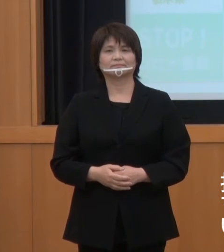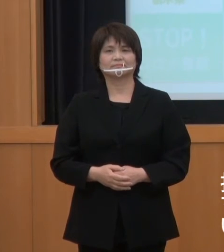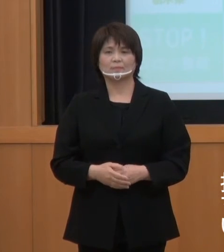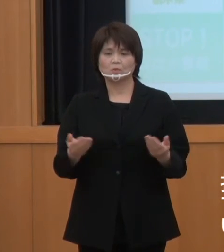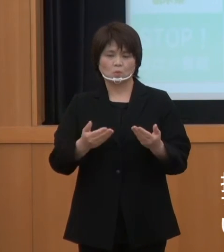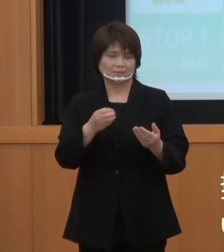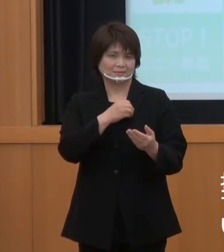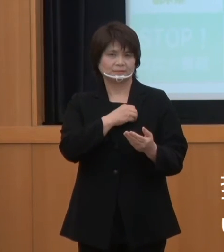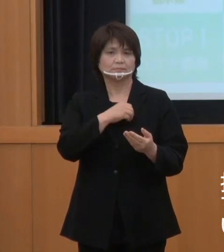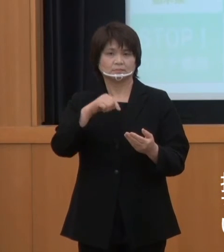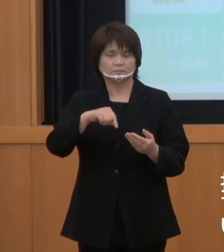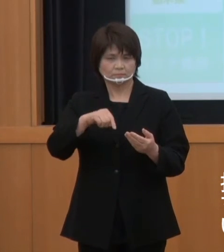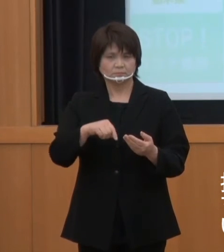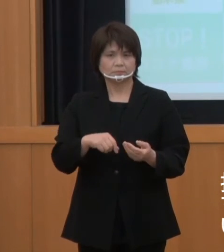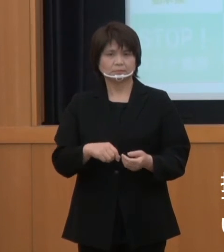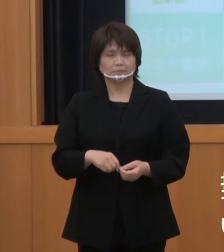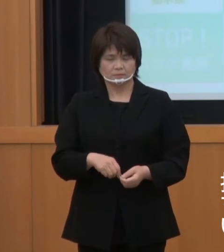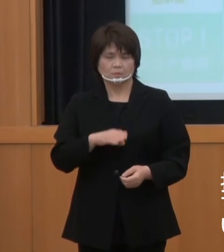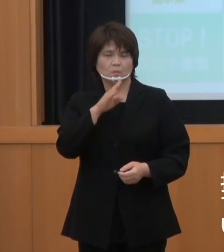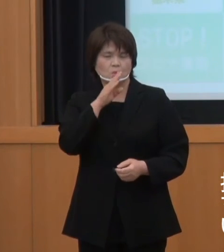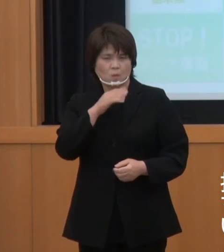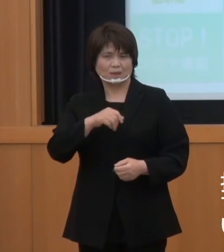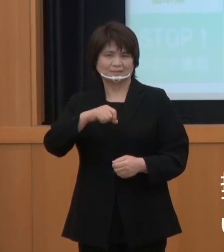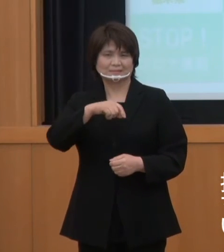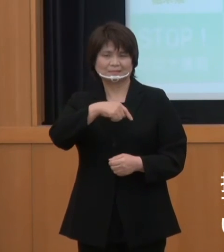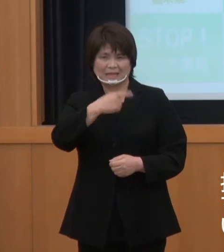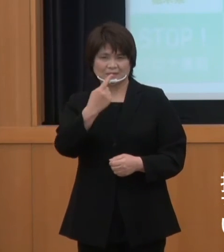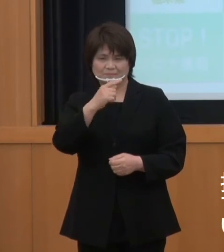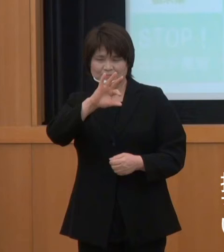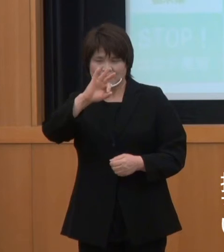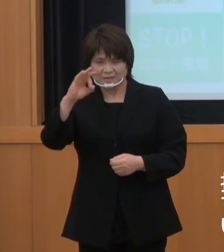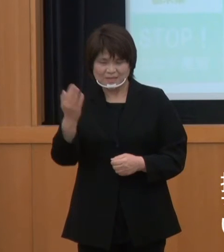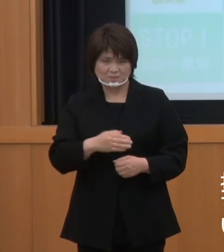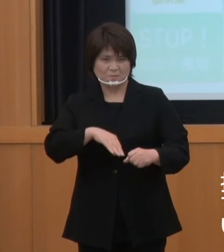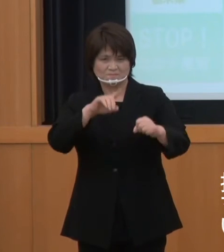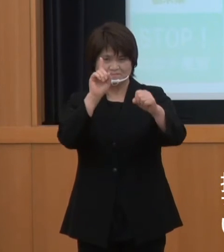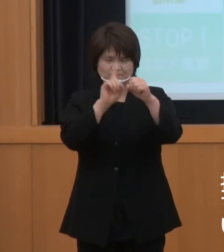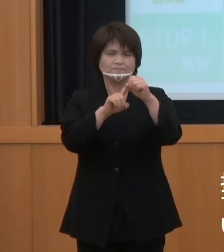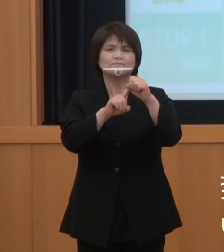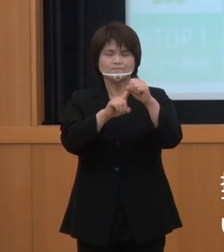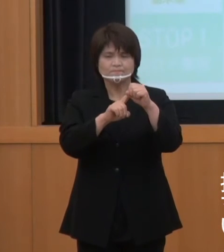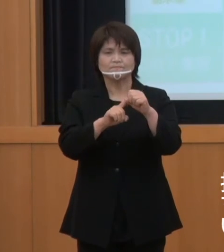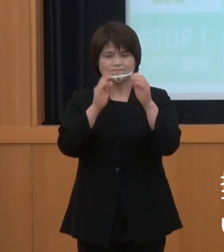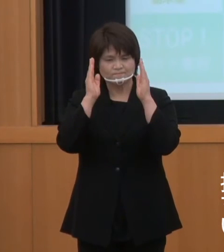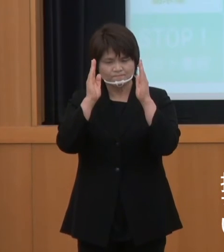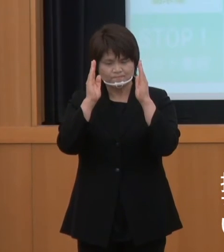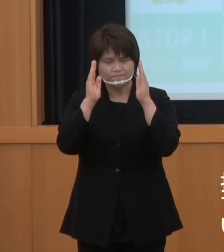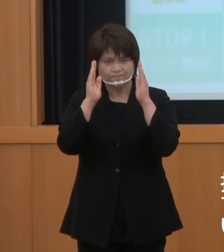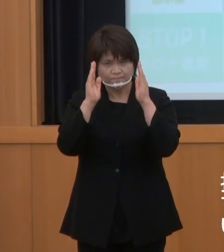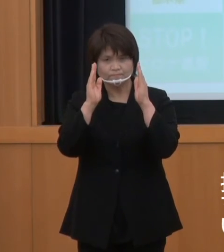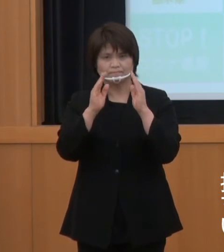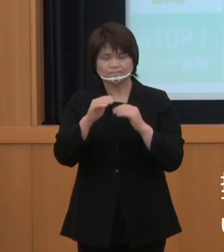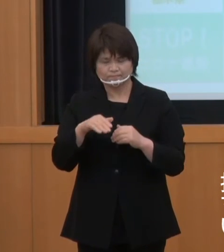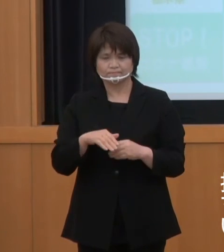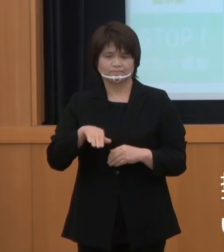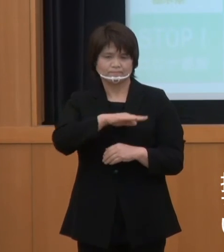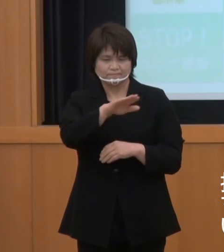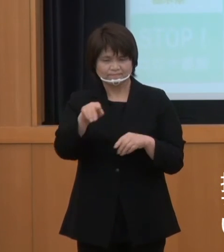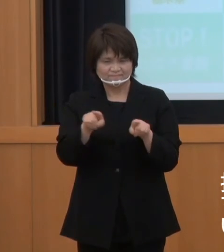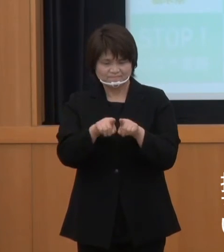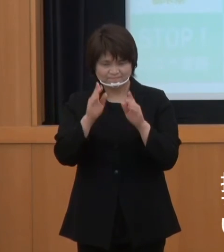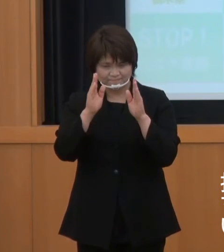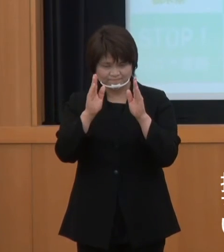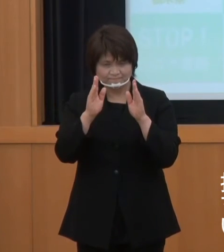職員につきましては 100% 取得の目標達成に向け、引き続き全庁を挙げて取り組んでいきますと